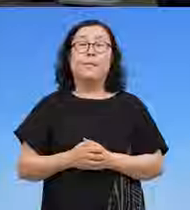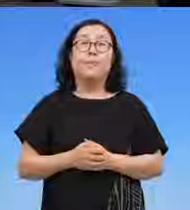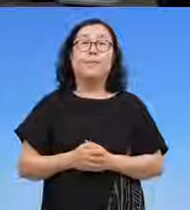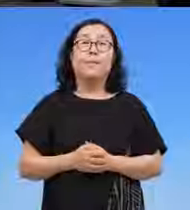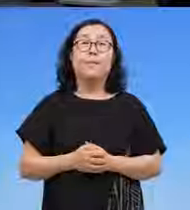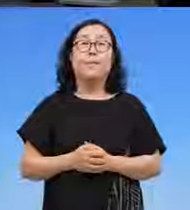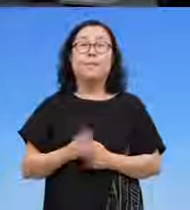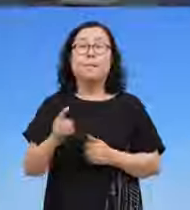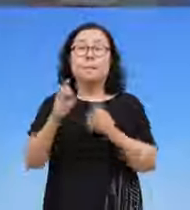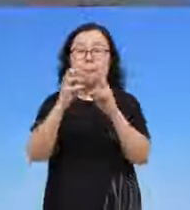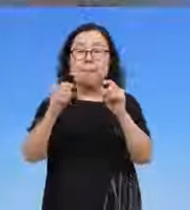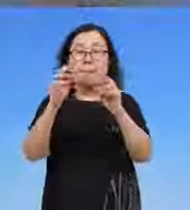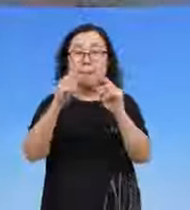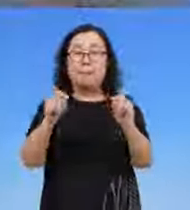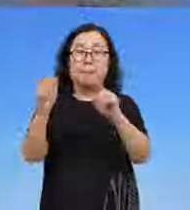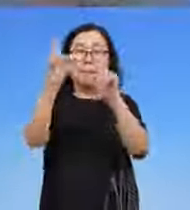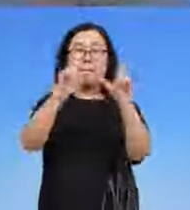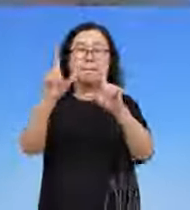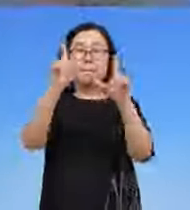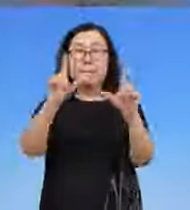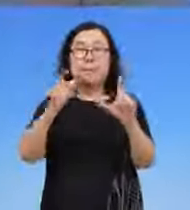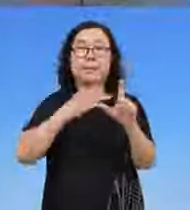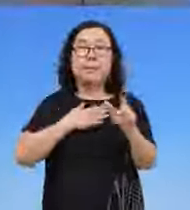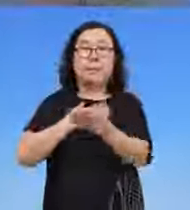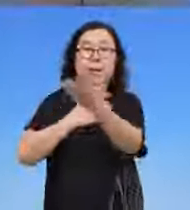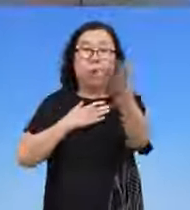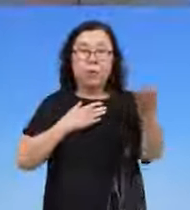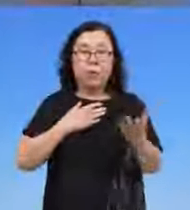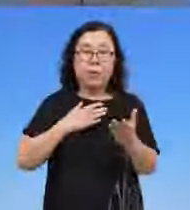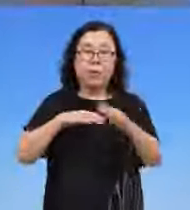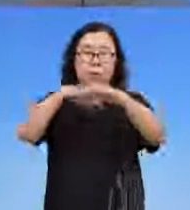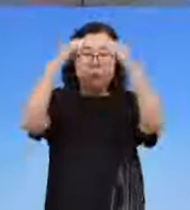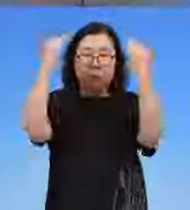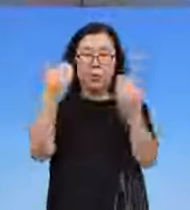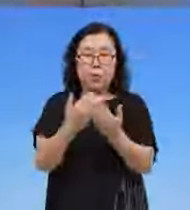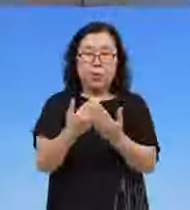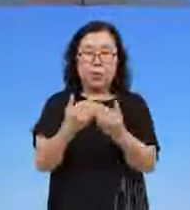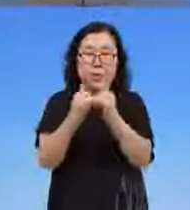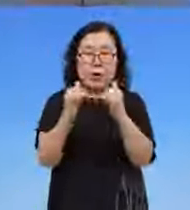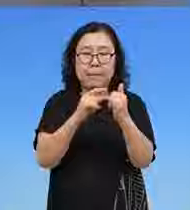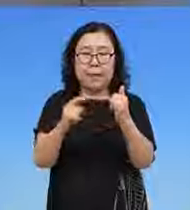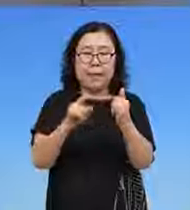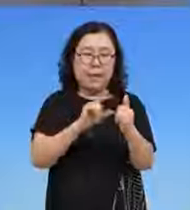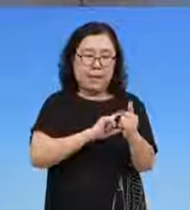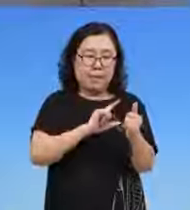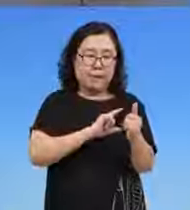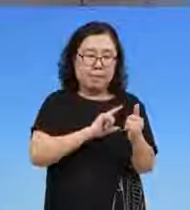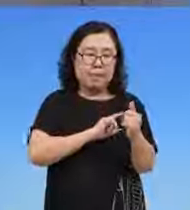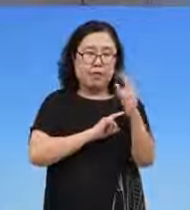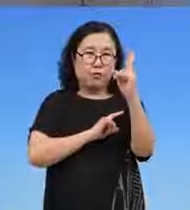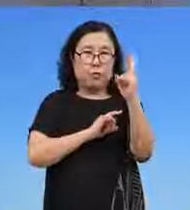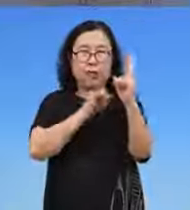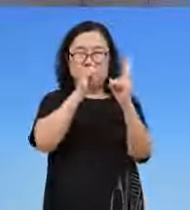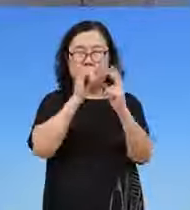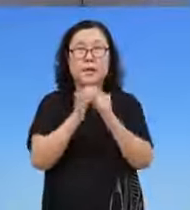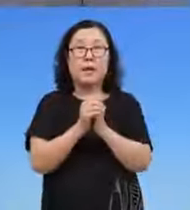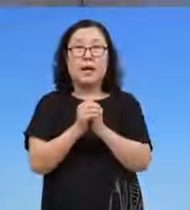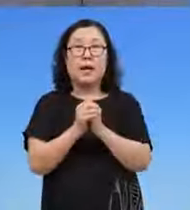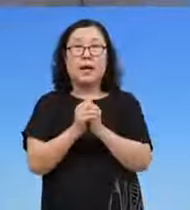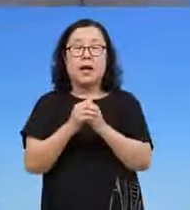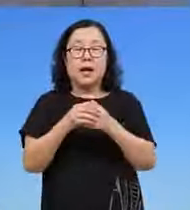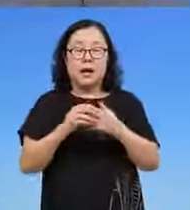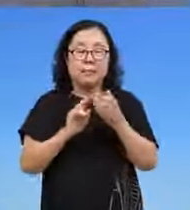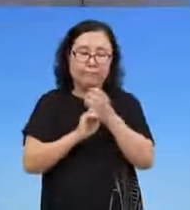올랐는지 아십니까? 오늘 이 땅을 살아가는 저와 여러분 모두에게는 우리 내면에 두 이름이 다 있습니다. 솔로몬이라는 이름이